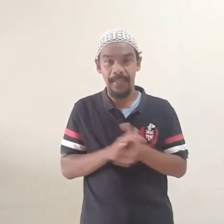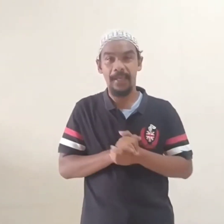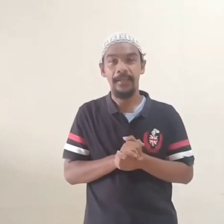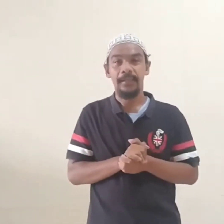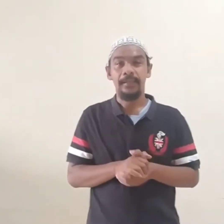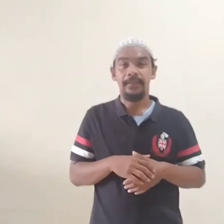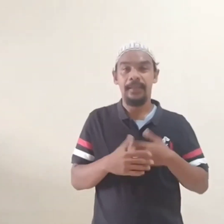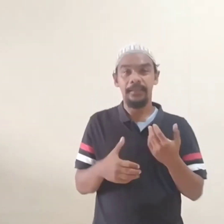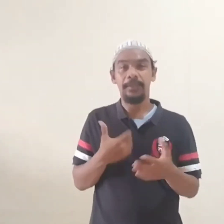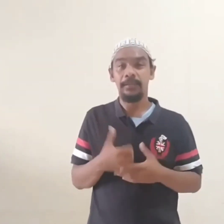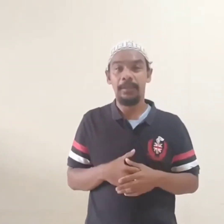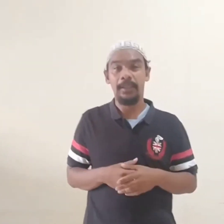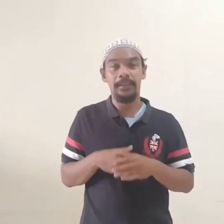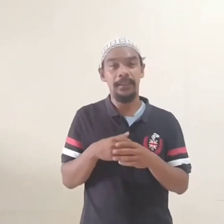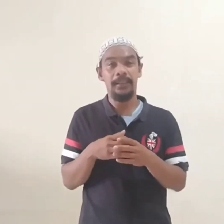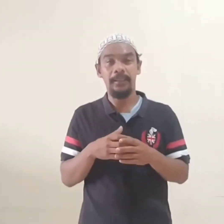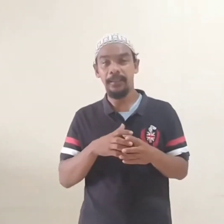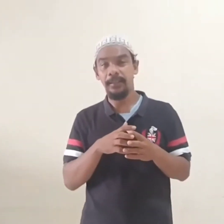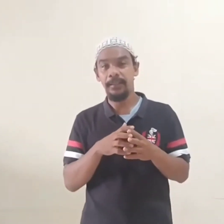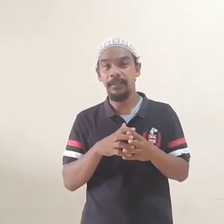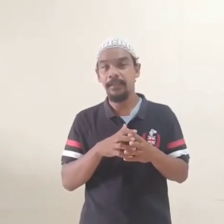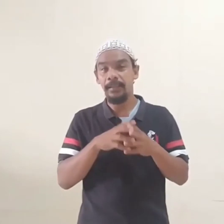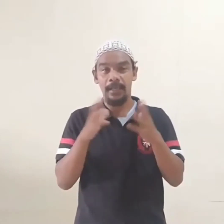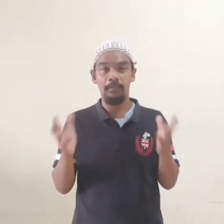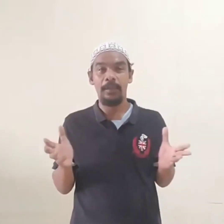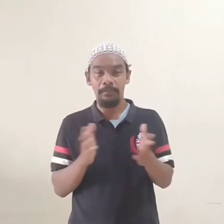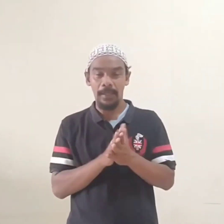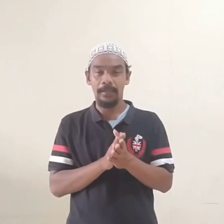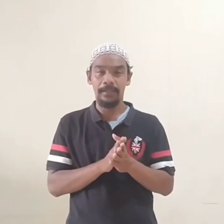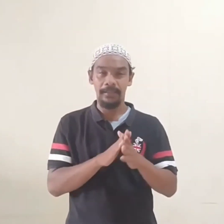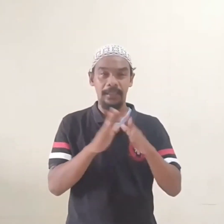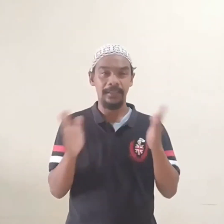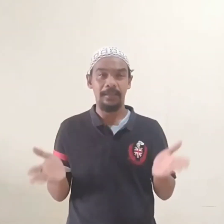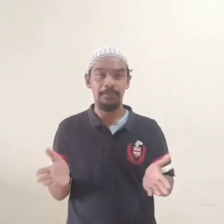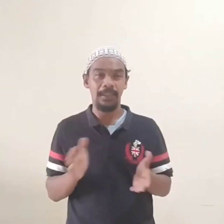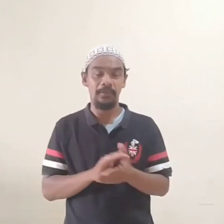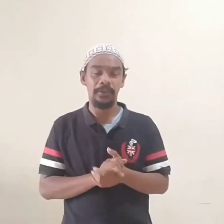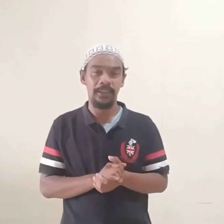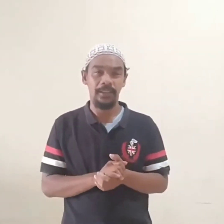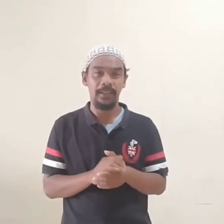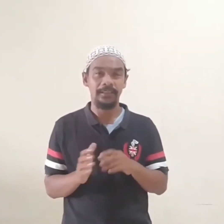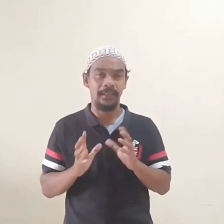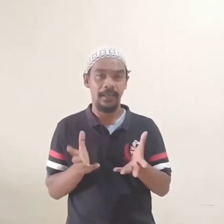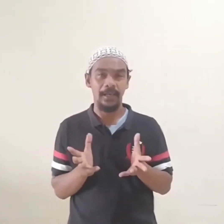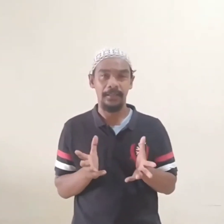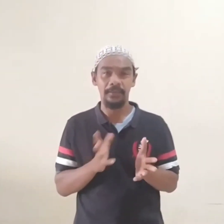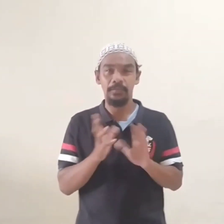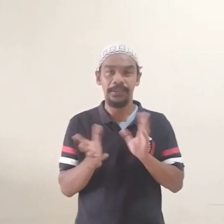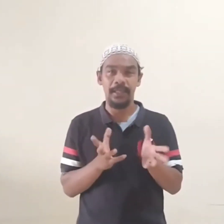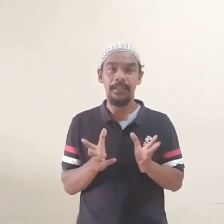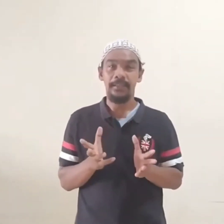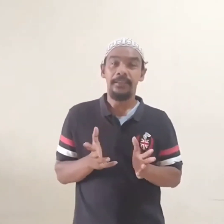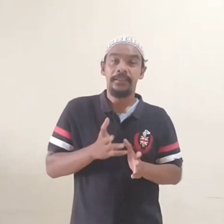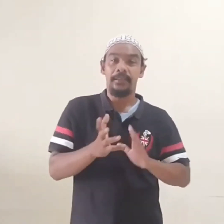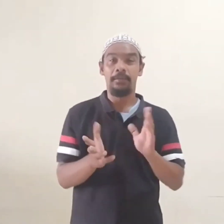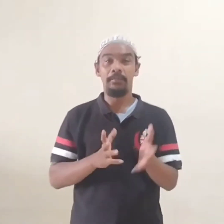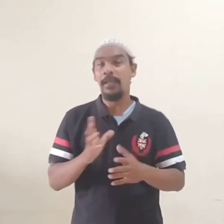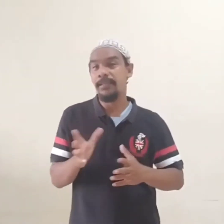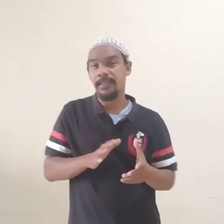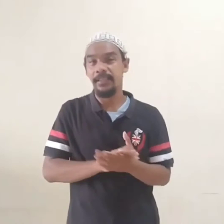ya. Jadi teman-teman nanti kalau memang yang tidak mengikuti les renang itu bisa sambil belajar